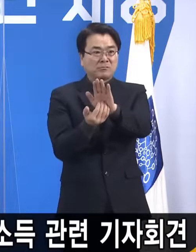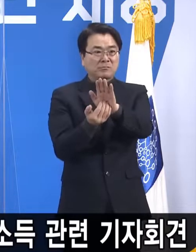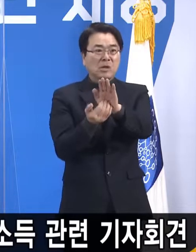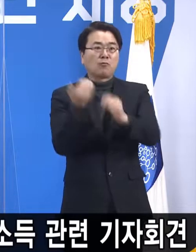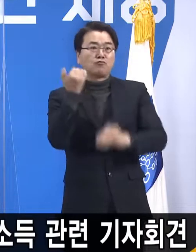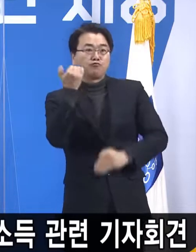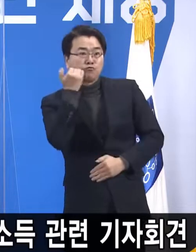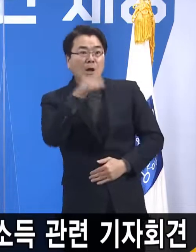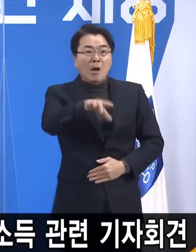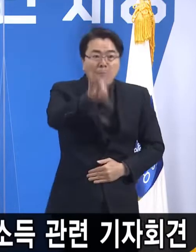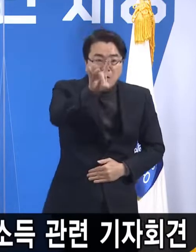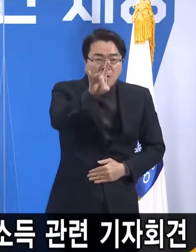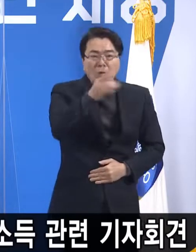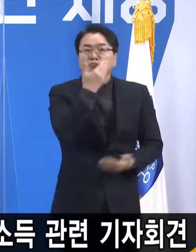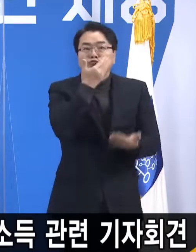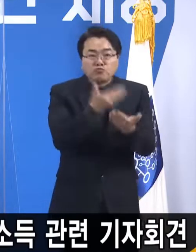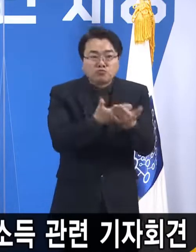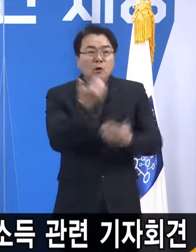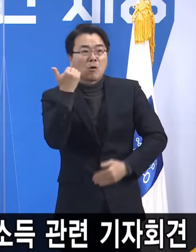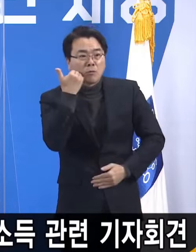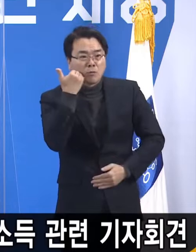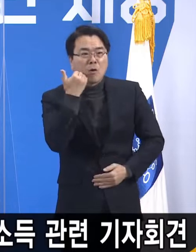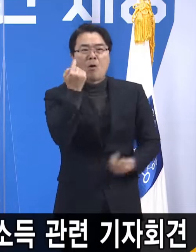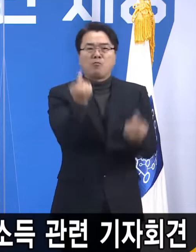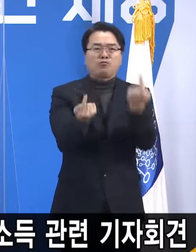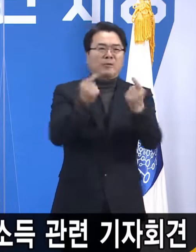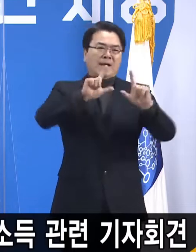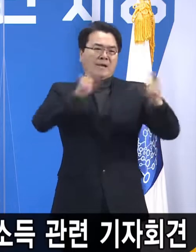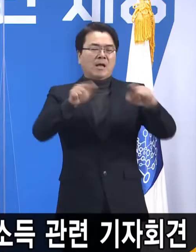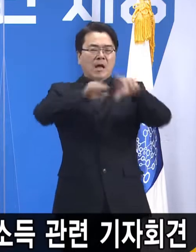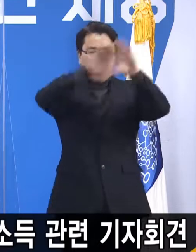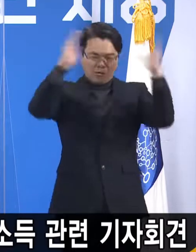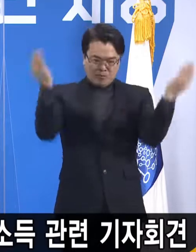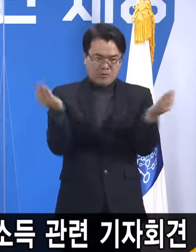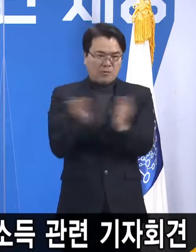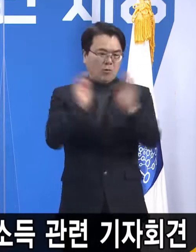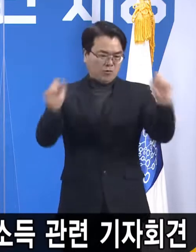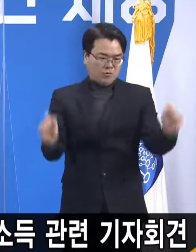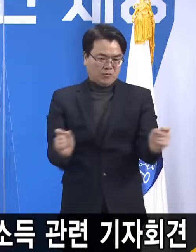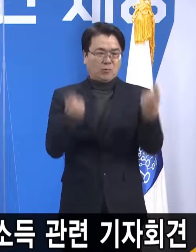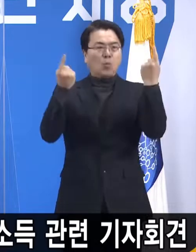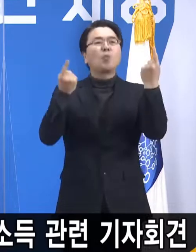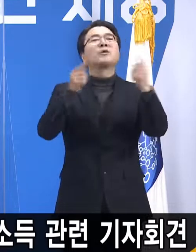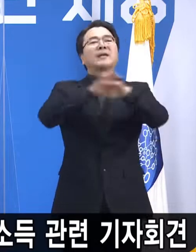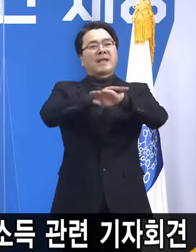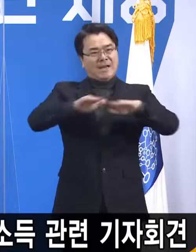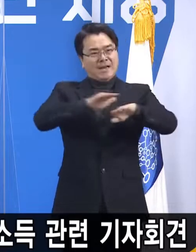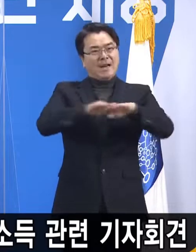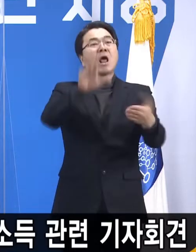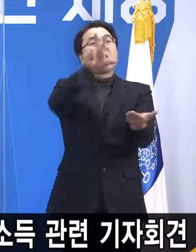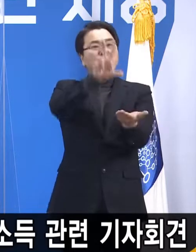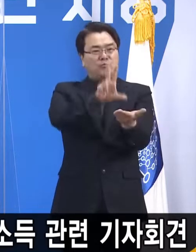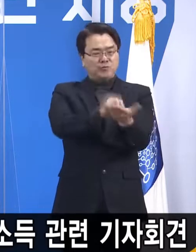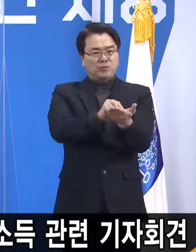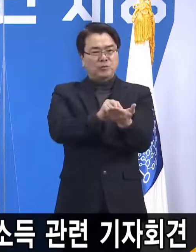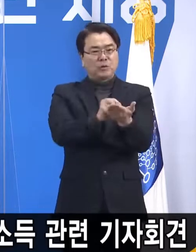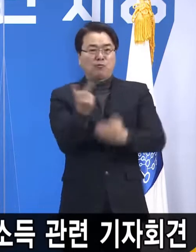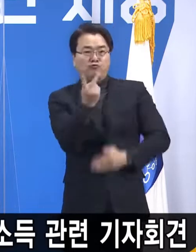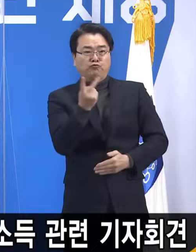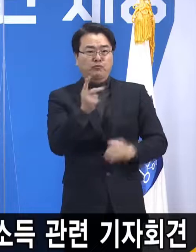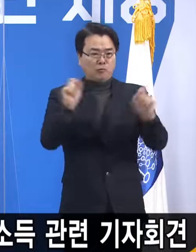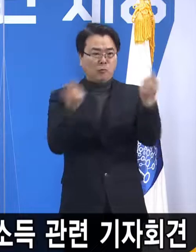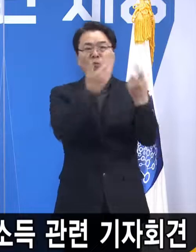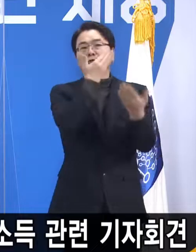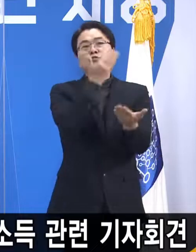문제나 또는 경중의 문제가 아니라 동시에 조화롭게 해결해야 될둘다 중요한